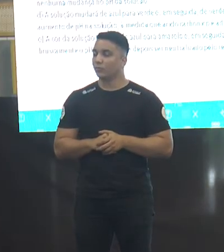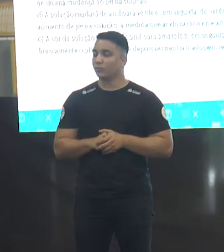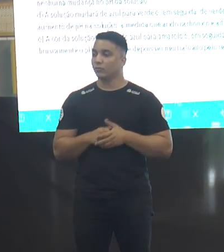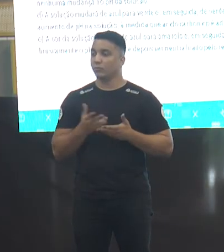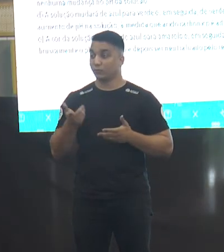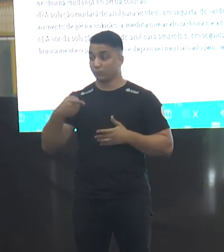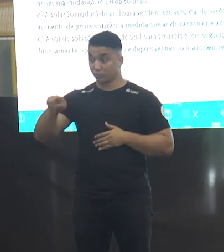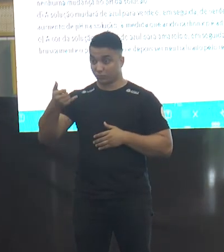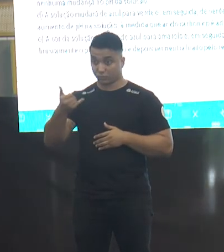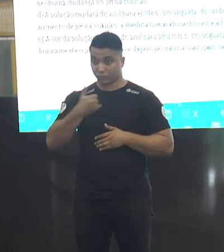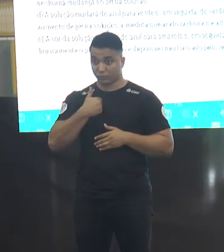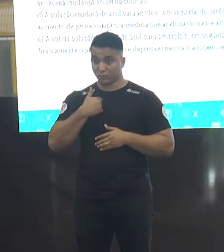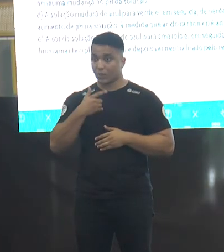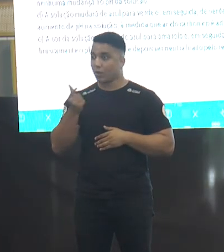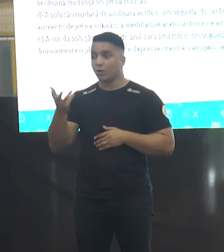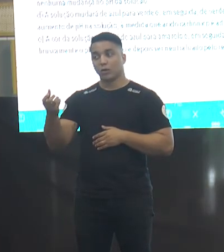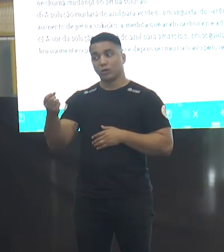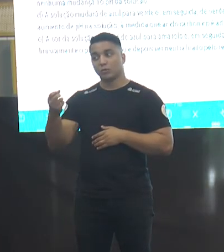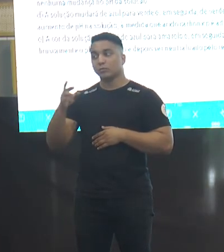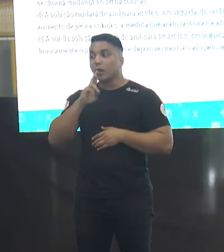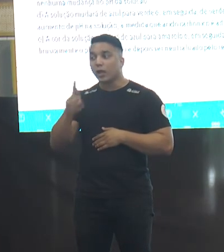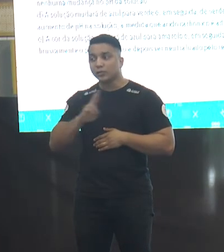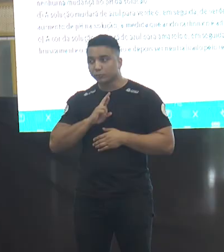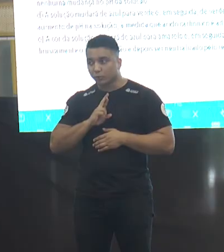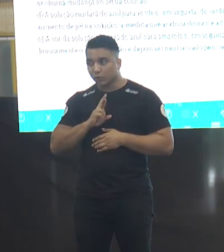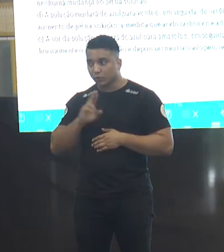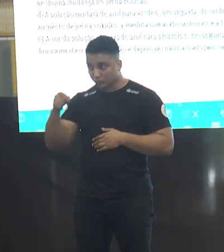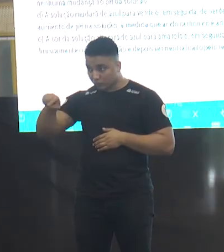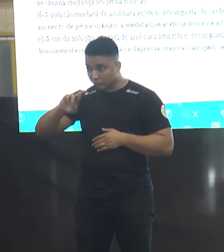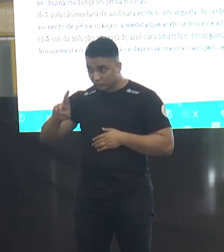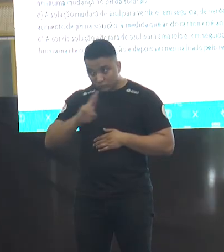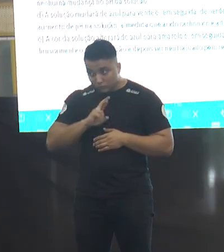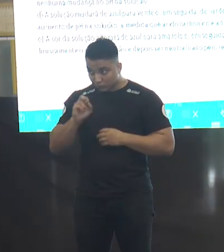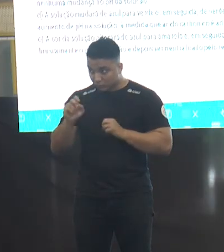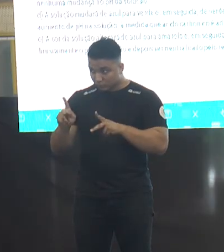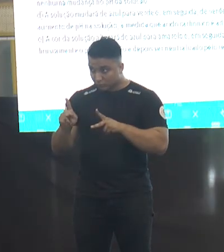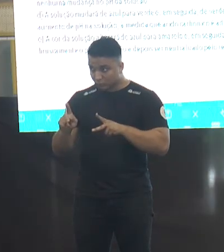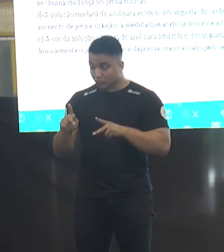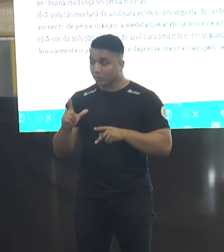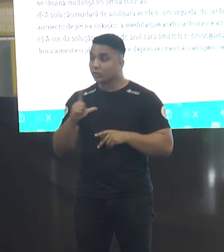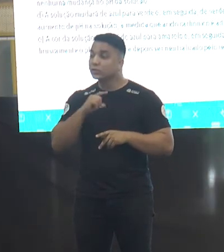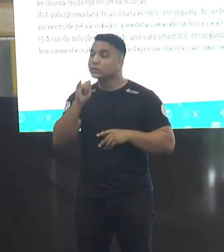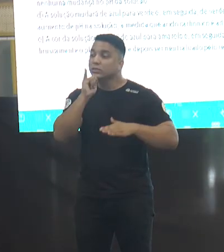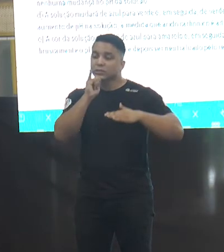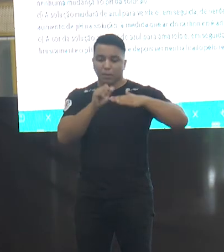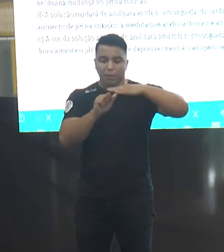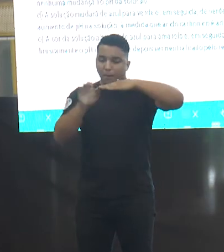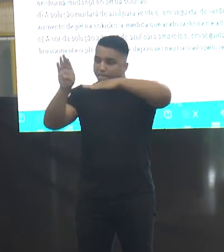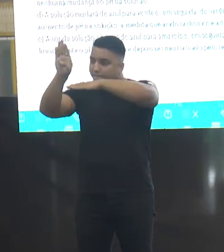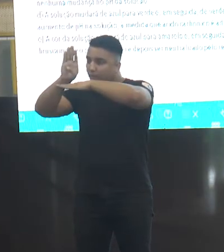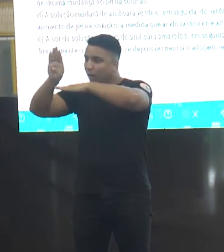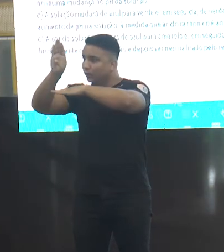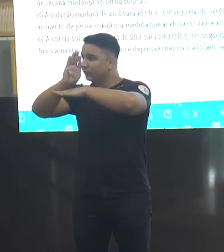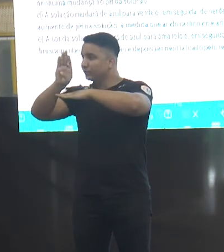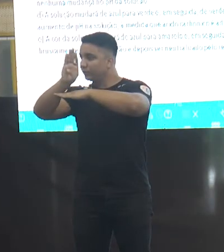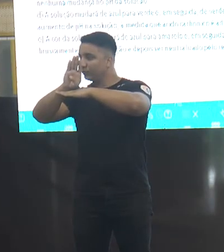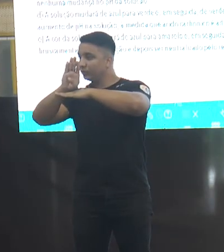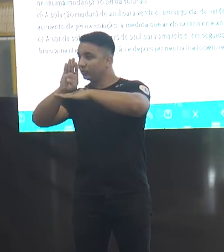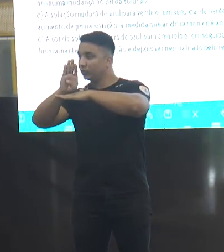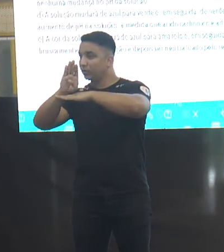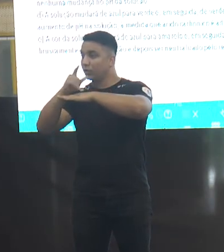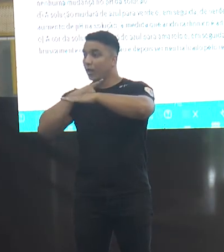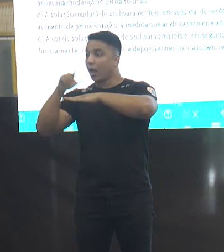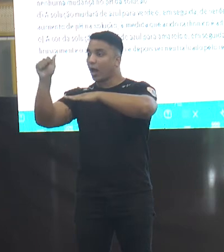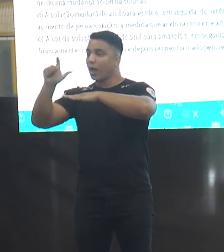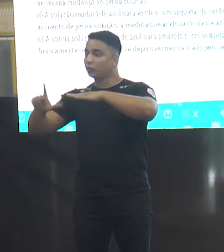Eu quero ouvir. É a única maneira de eu me comunicar com vocês é o ouvindo. Eu tenho uma base. Ele disse